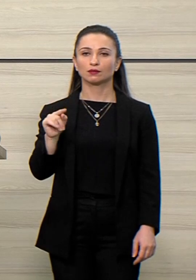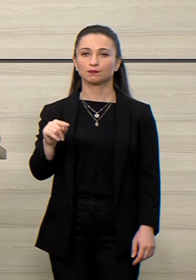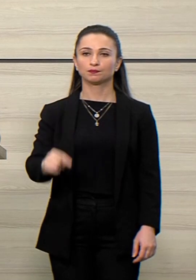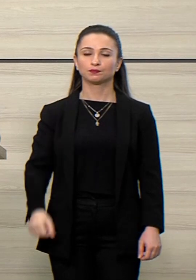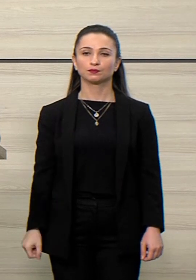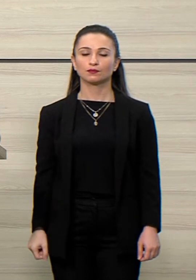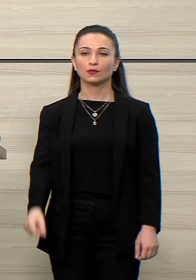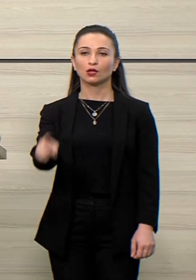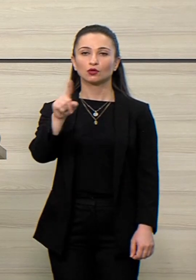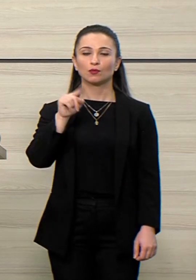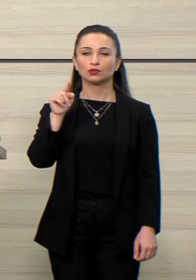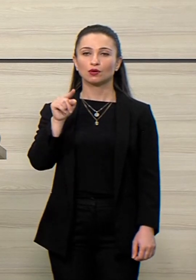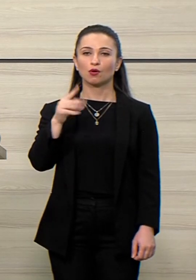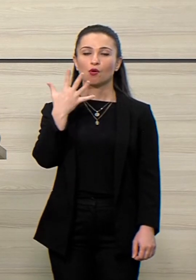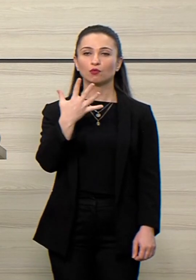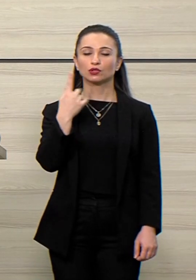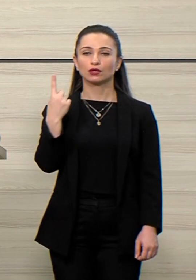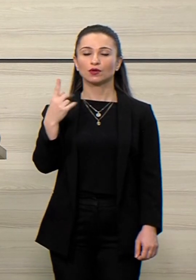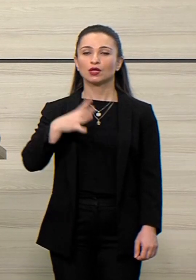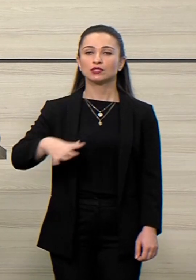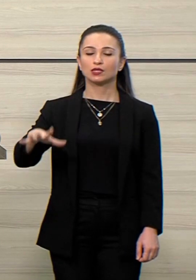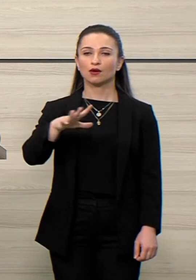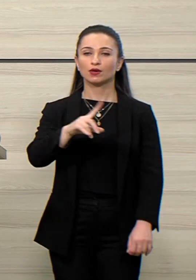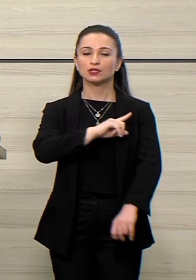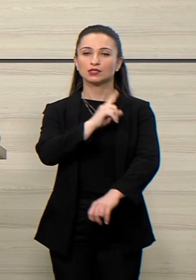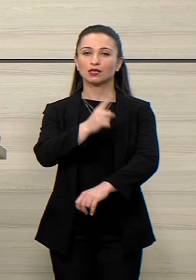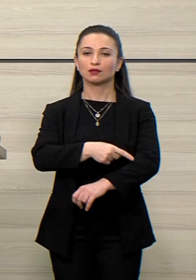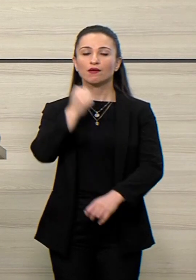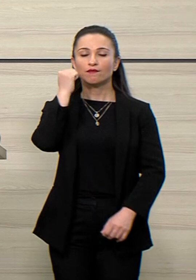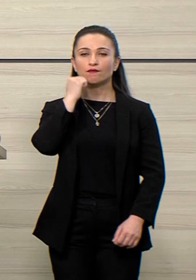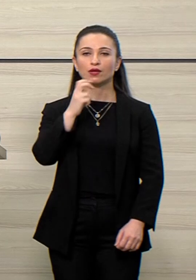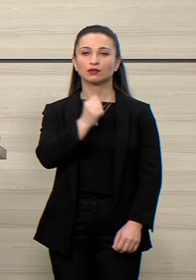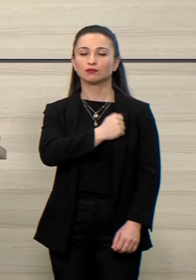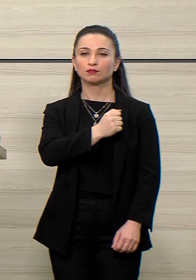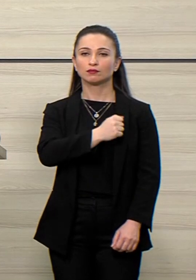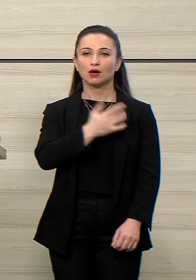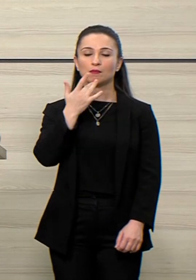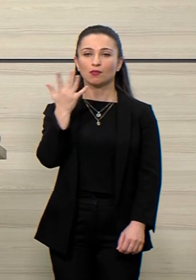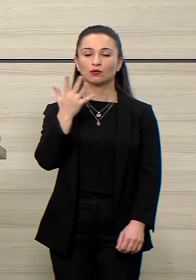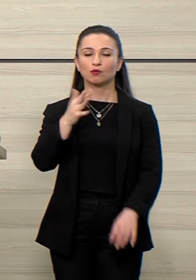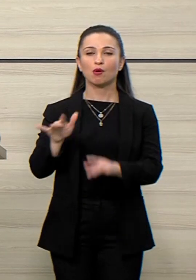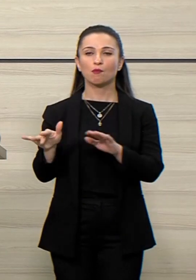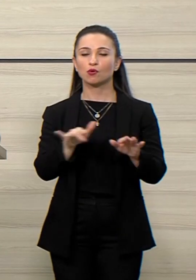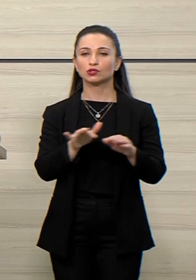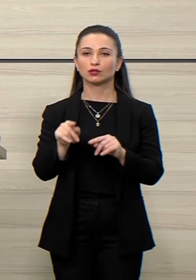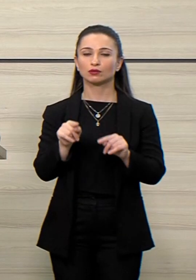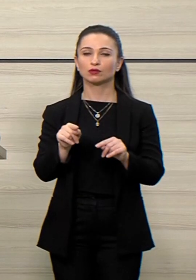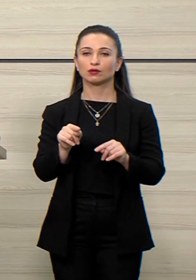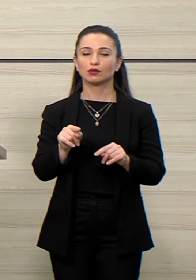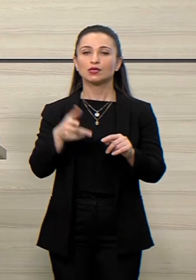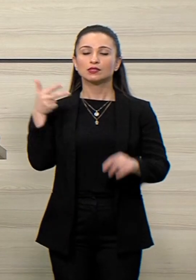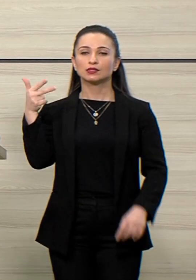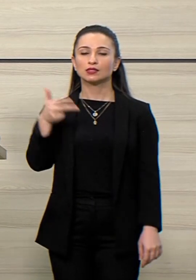0.05%. ნომერი 51 საქართველოს ძალოვან ვეტერანთა და პატრიოტთა პოლიტიკური მოძრაობა